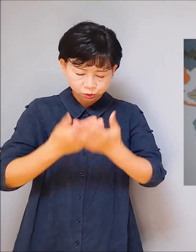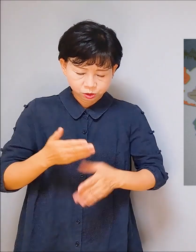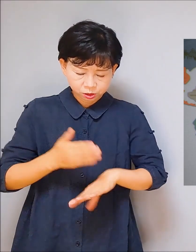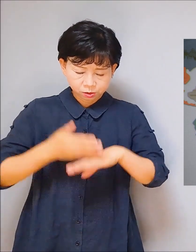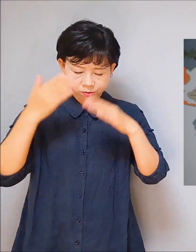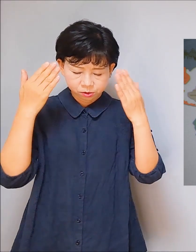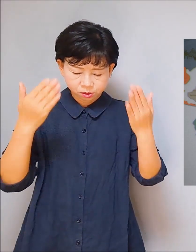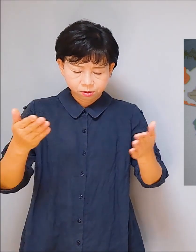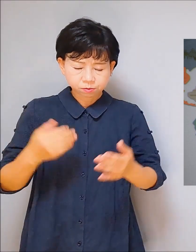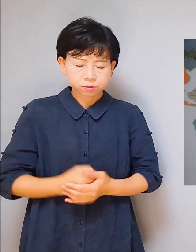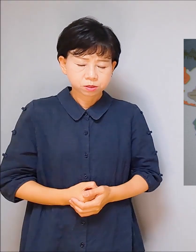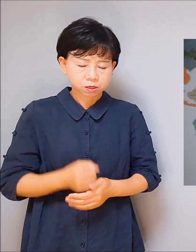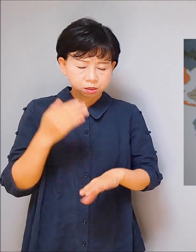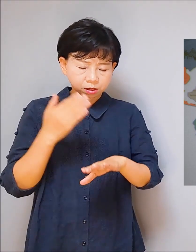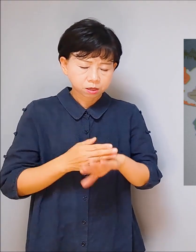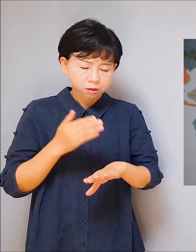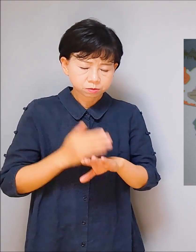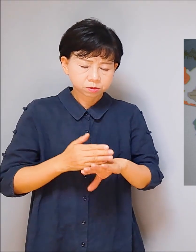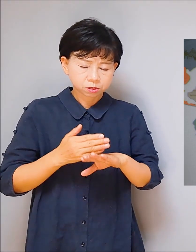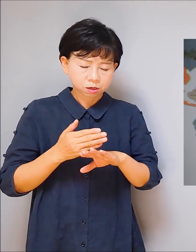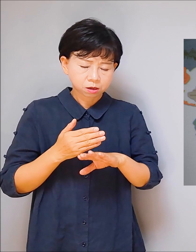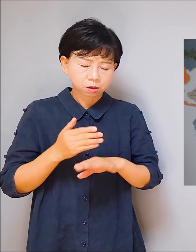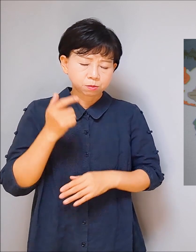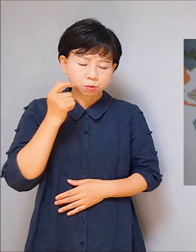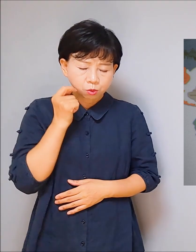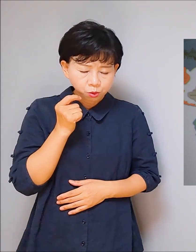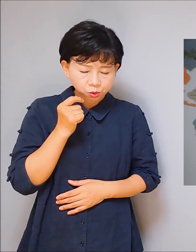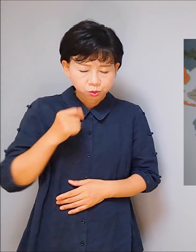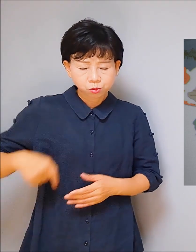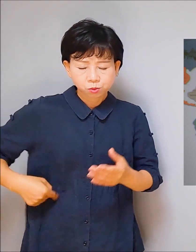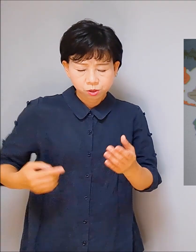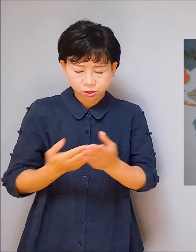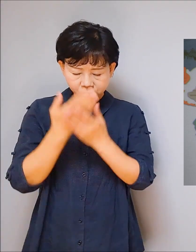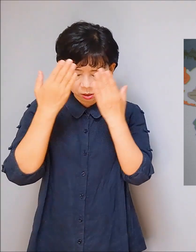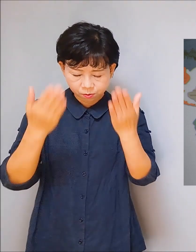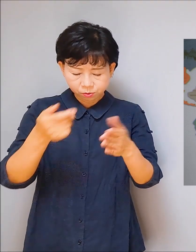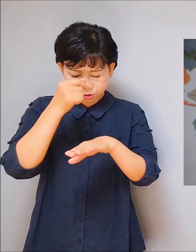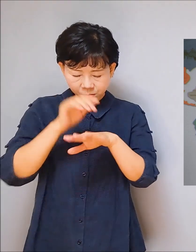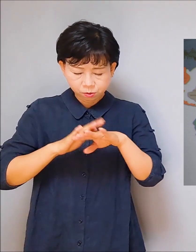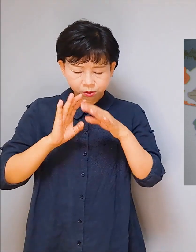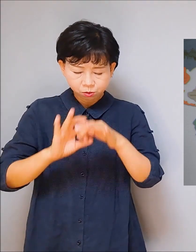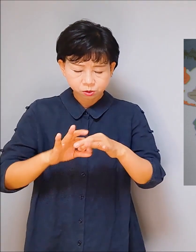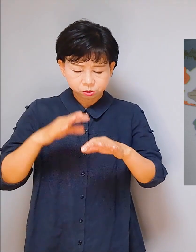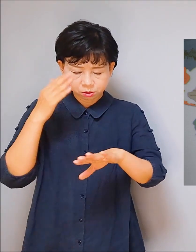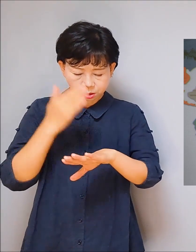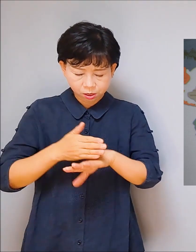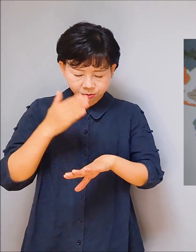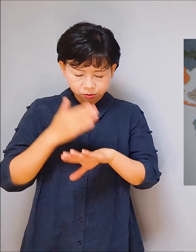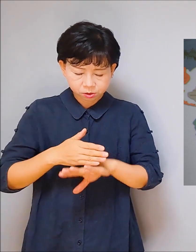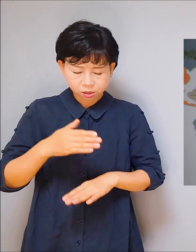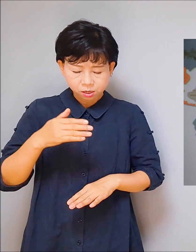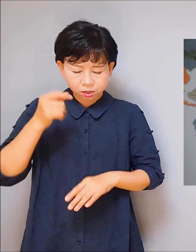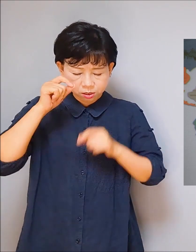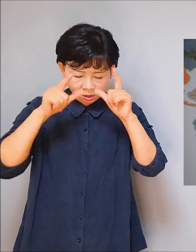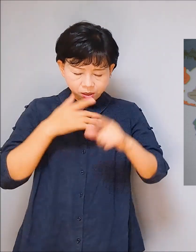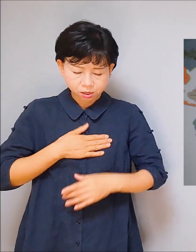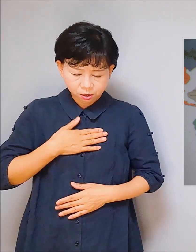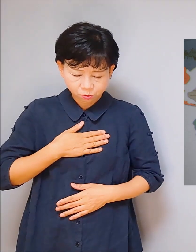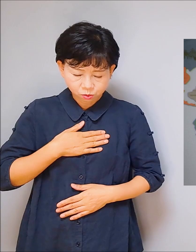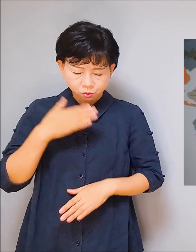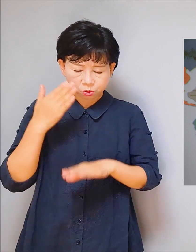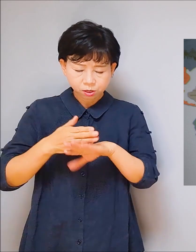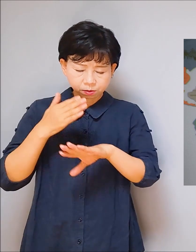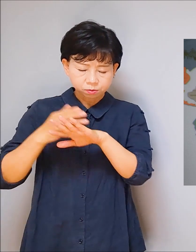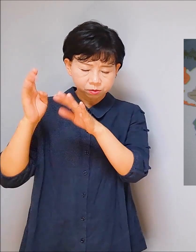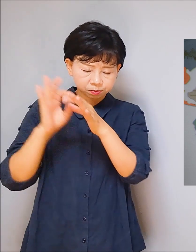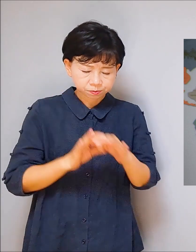감사합니다. 감사하지 못했음을 하나님 앞에 회개합니다. 오늘 예배를 통해서 다시 한번 감사를 깨닫게 하시고 감사하며